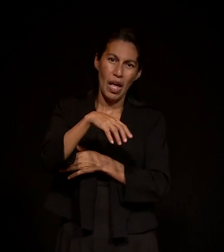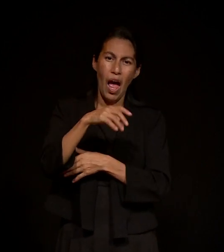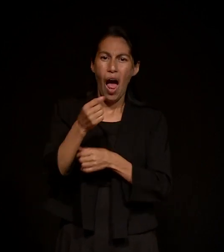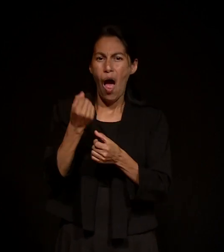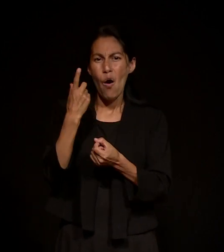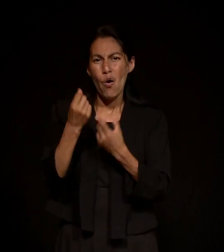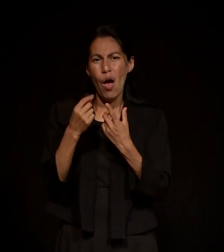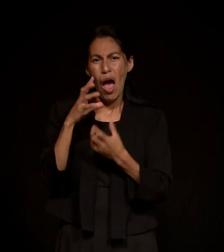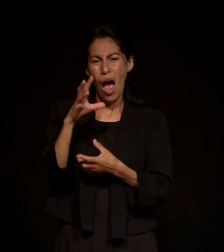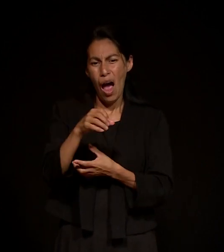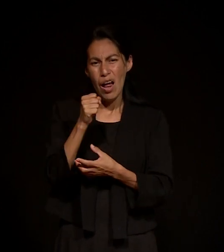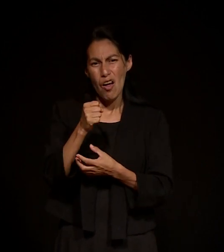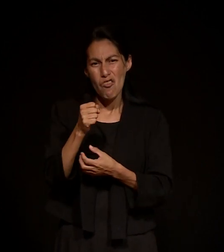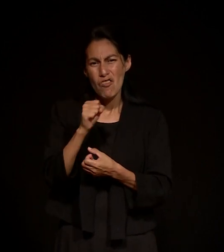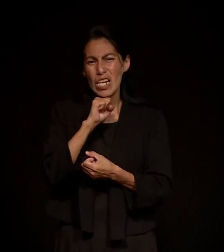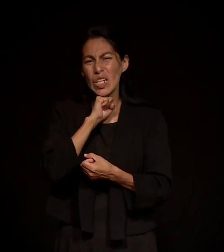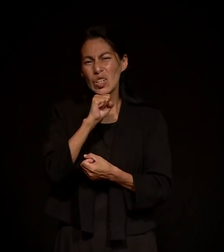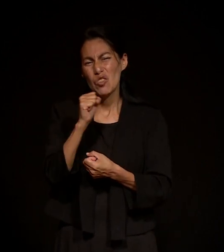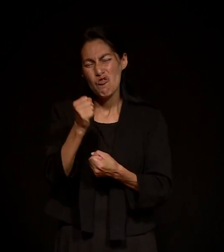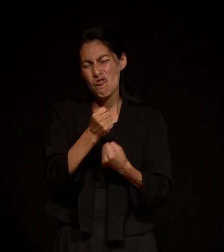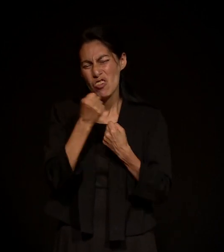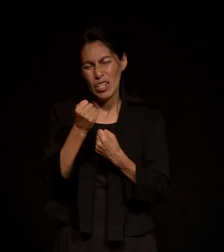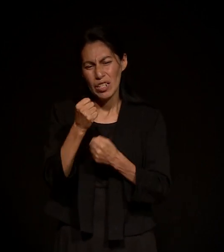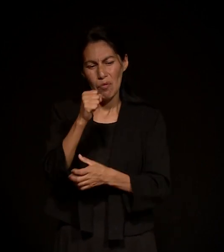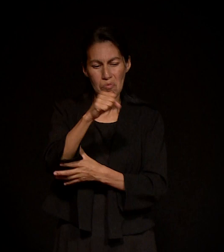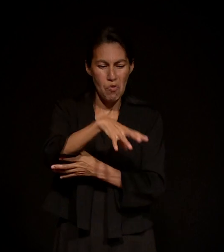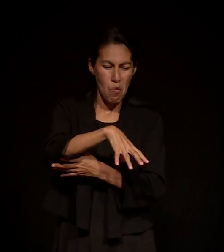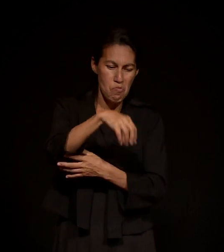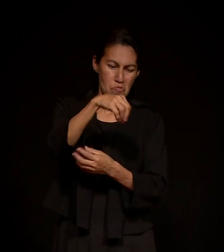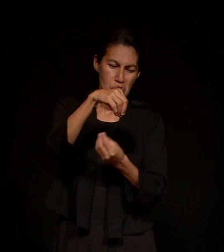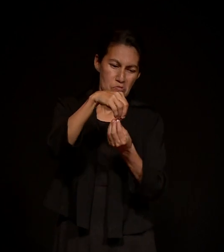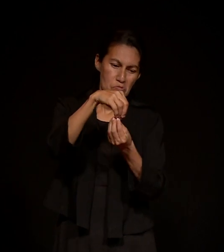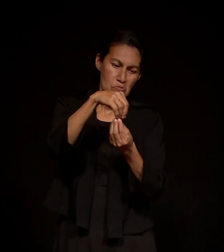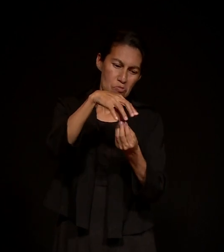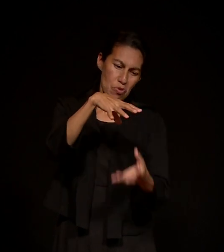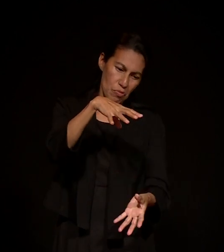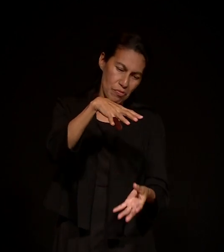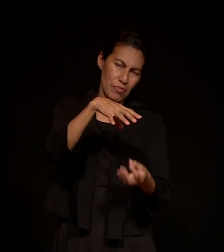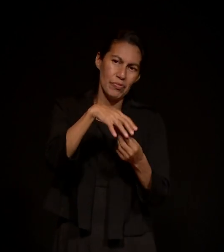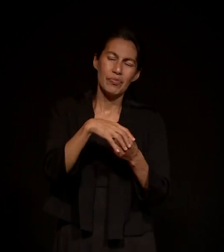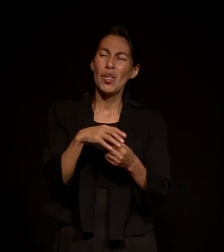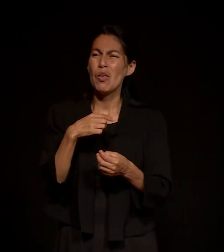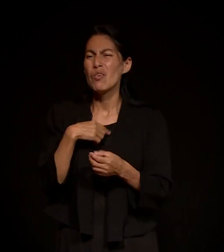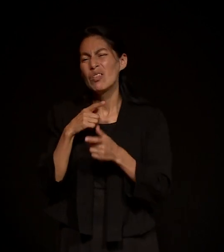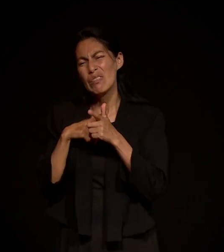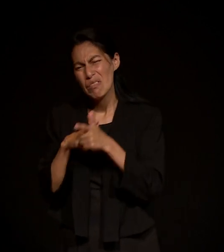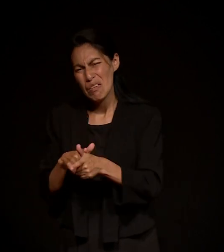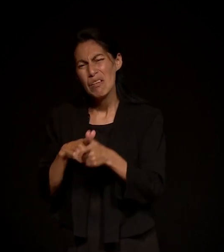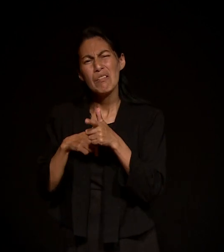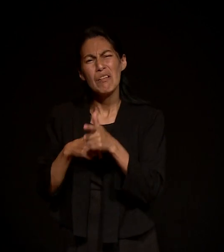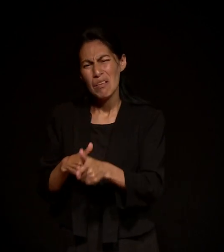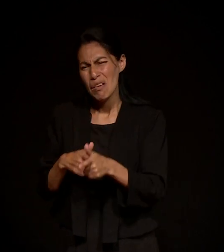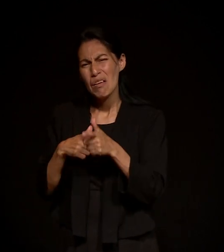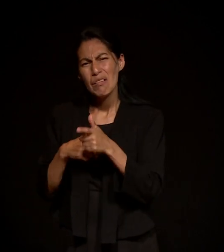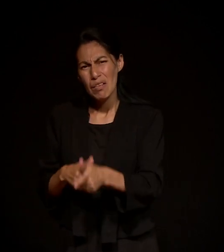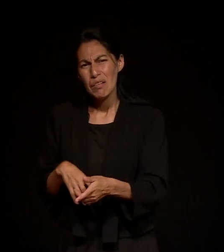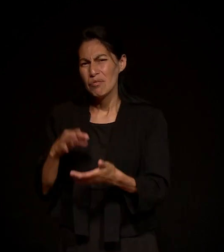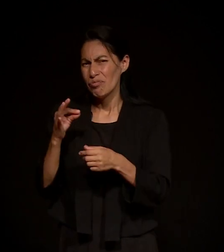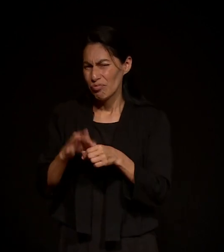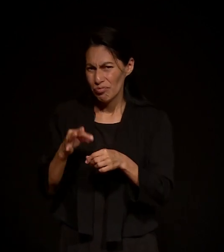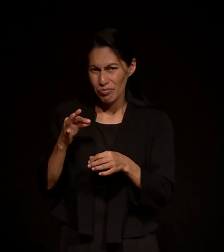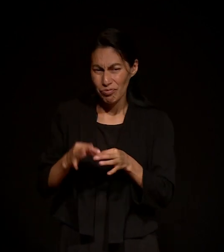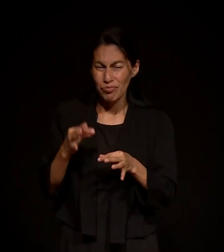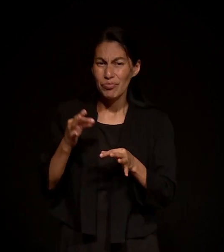que se los agarre con poca fuerza y se caen. Y aún así yo seguí insistiendo. Y después